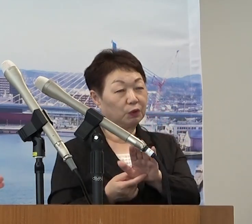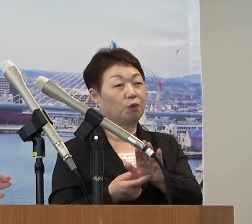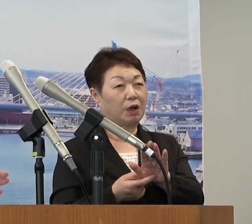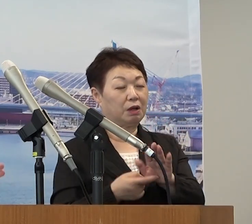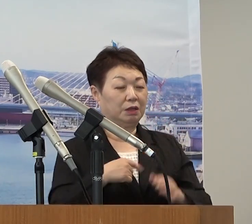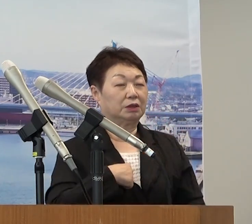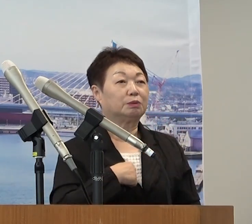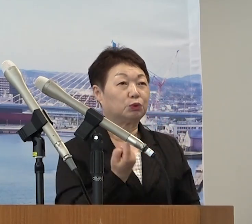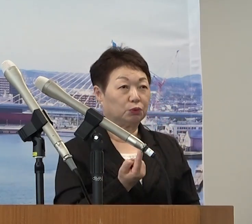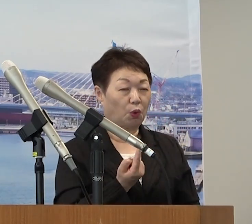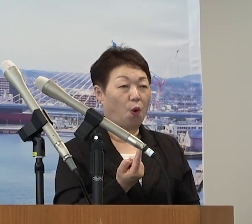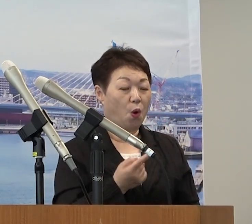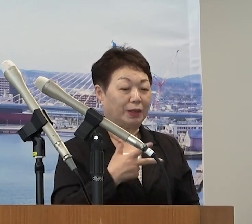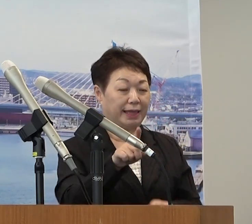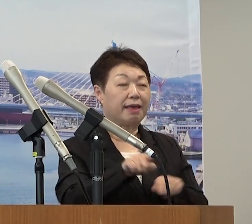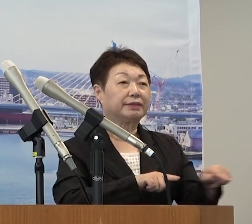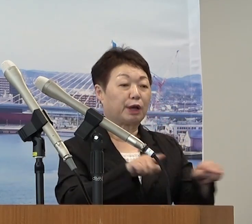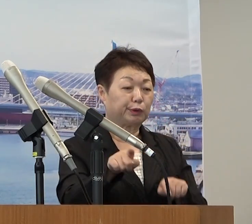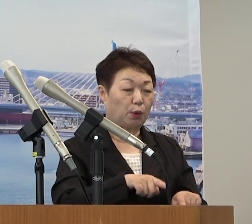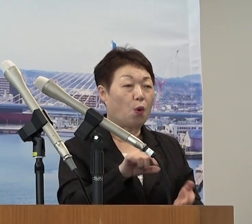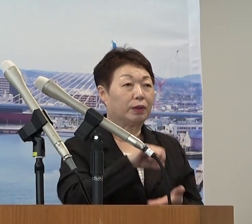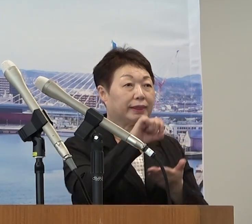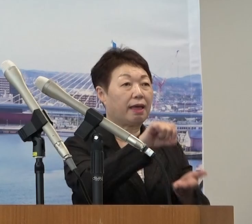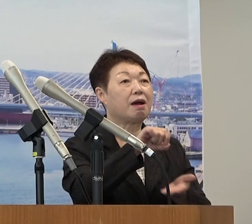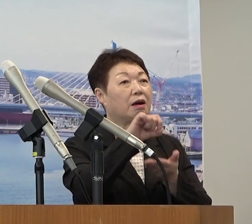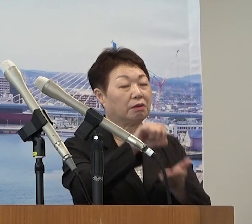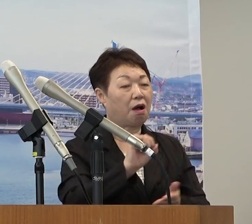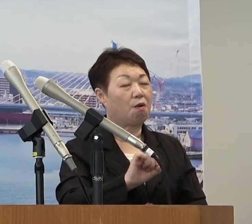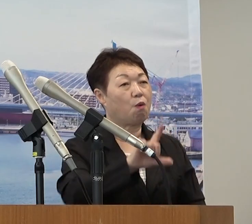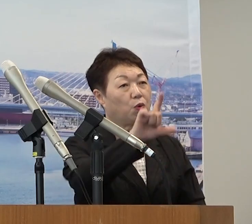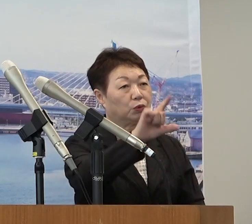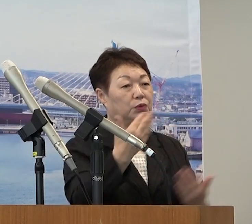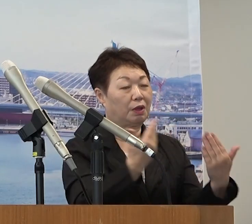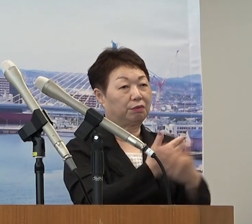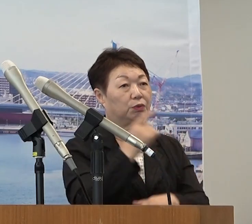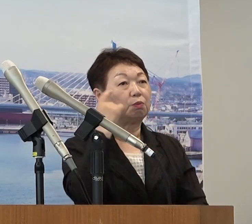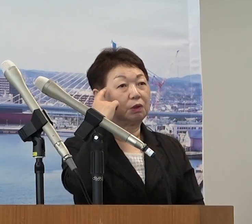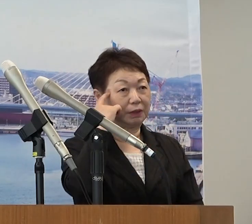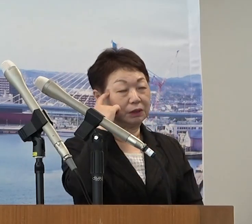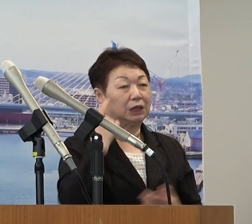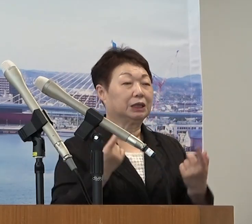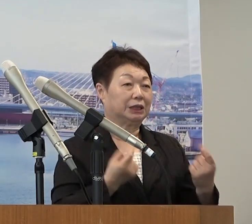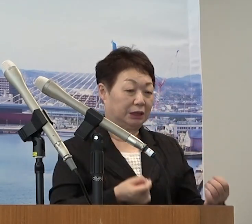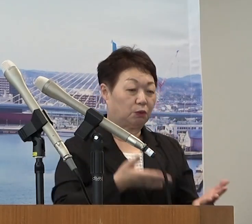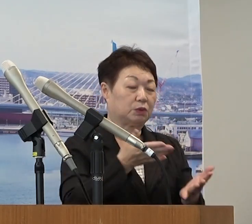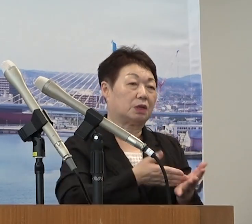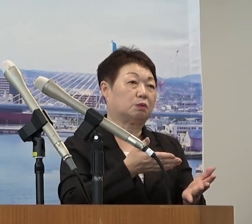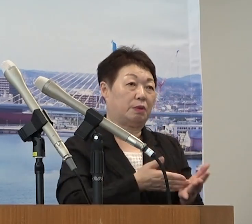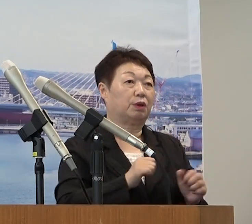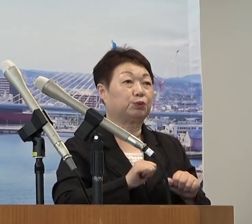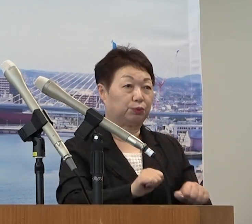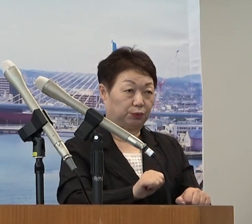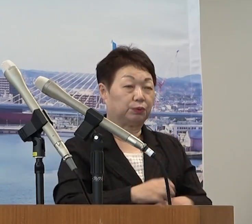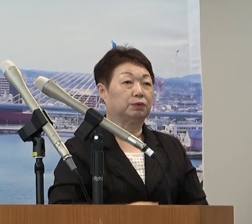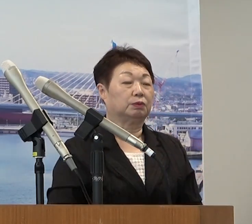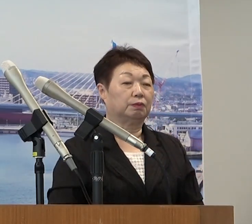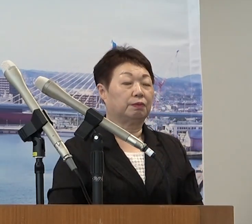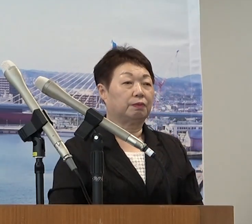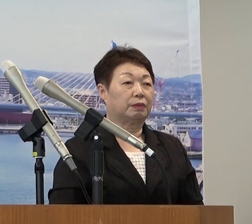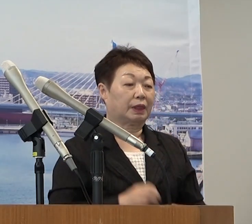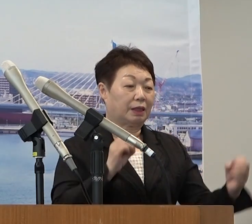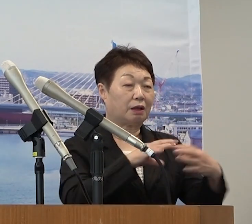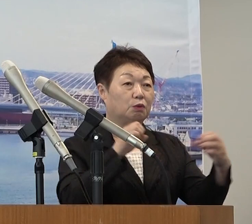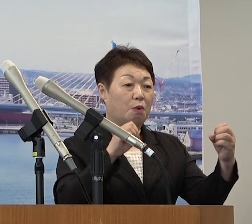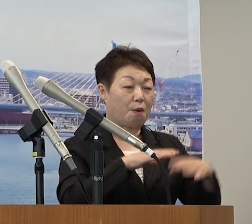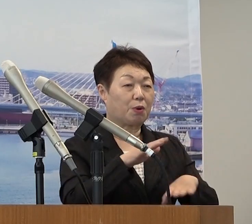から自分 の政策の提案なんかが多くなっていくと思いますので、それをしっかりとご説明をして、そして対応を重